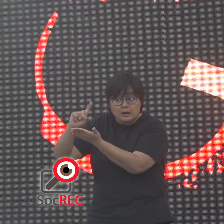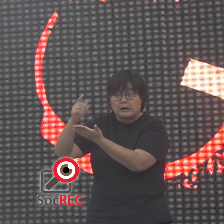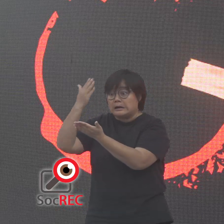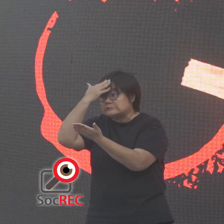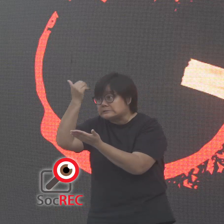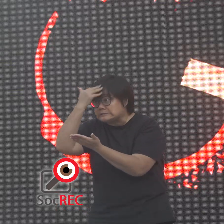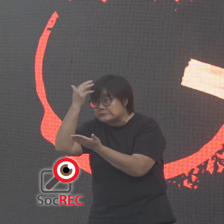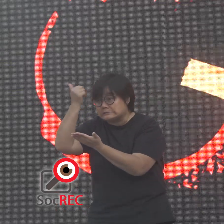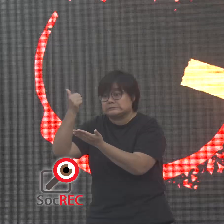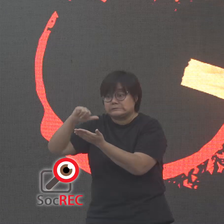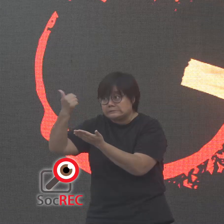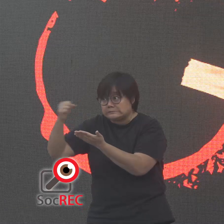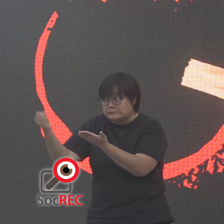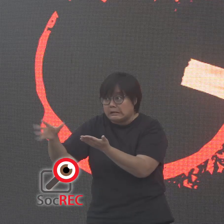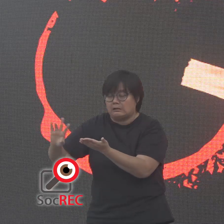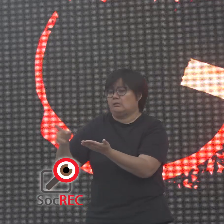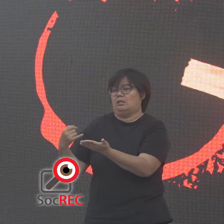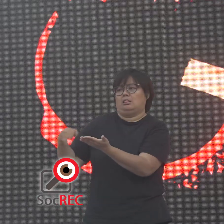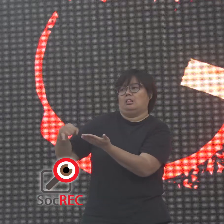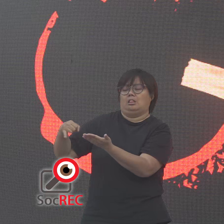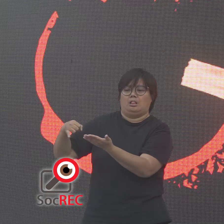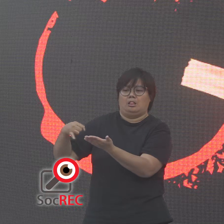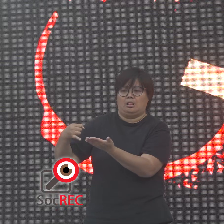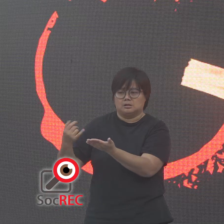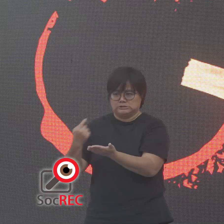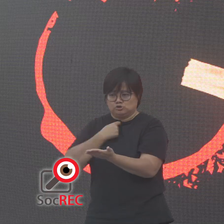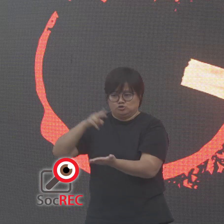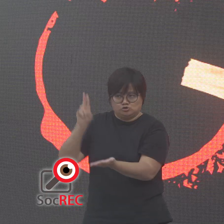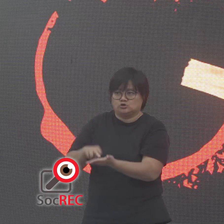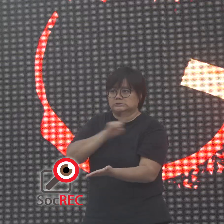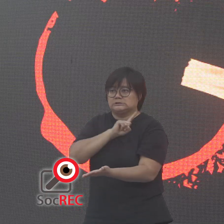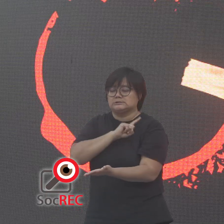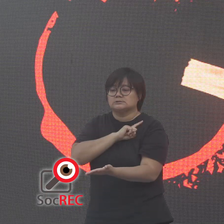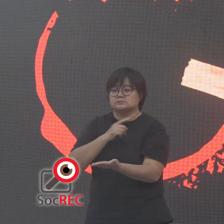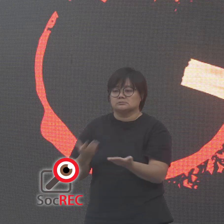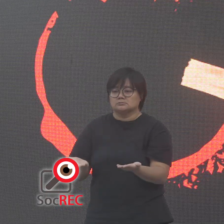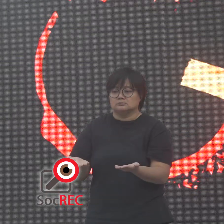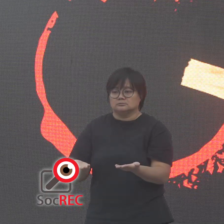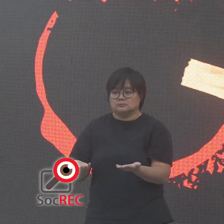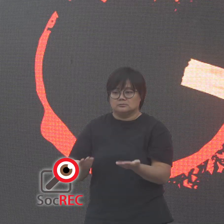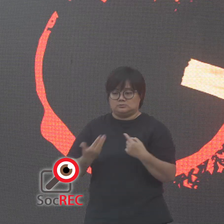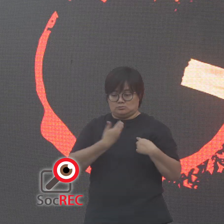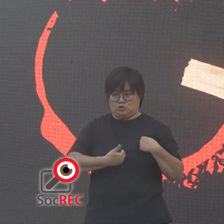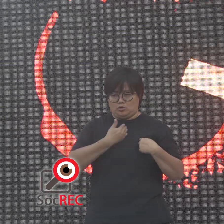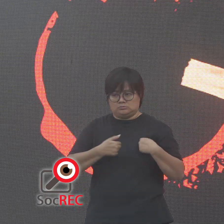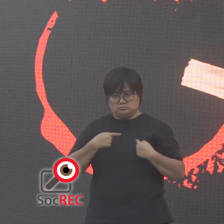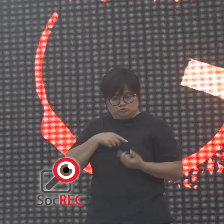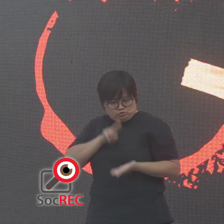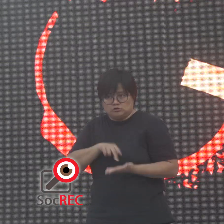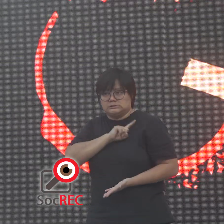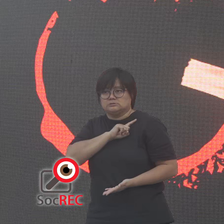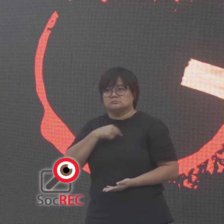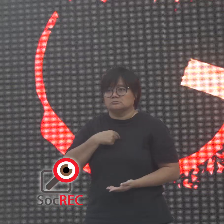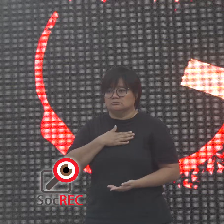數，我們應該相信我們自己，相信良心，以及相信我們身